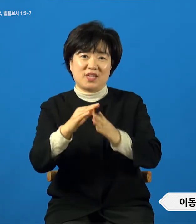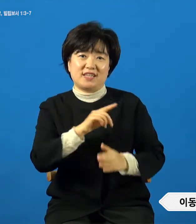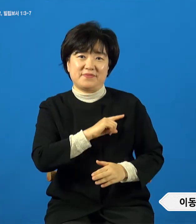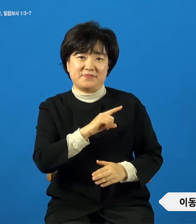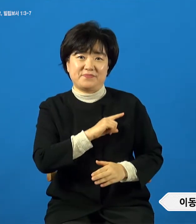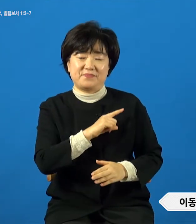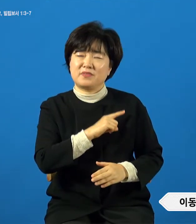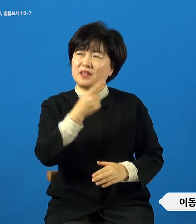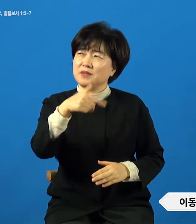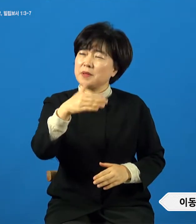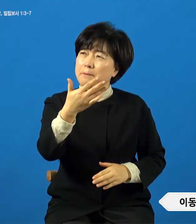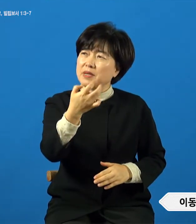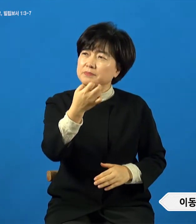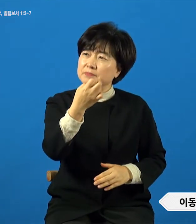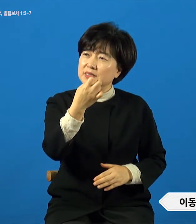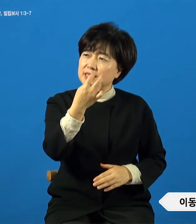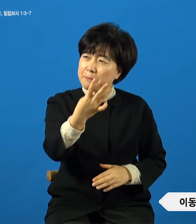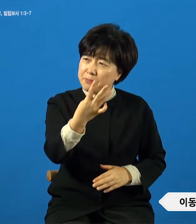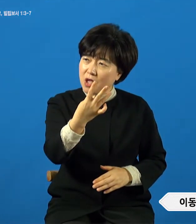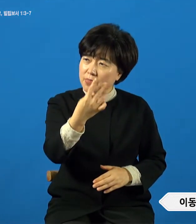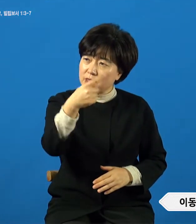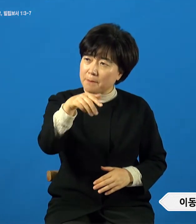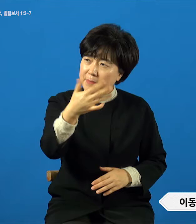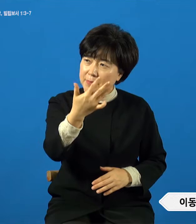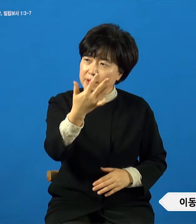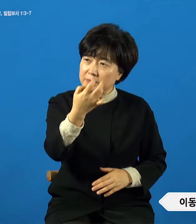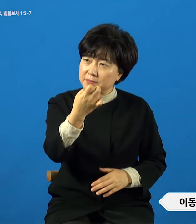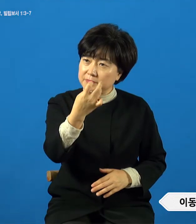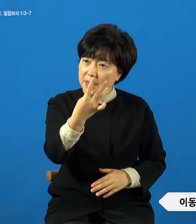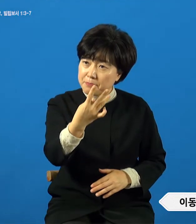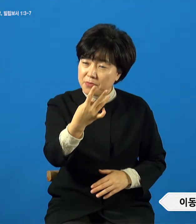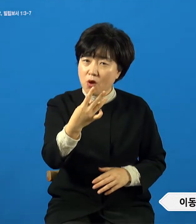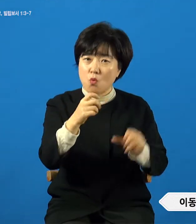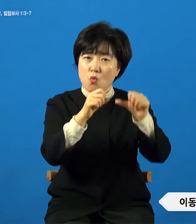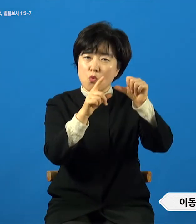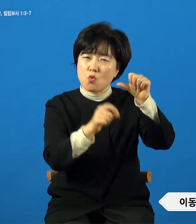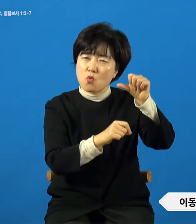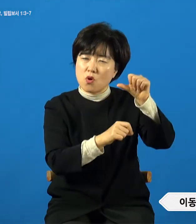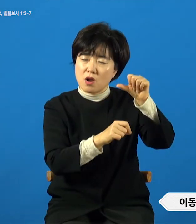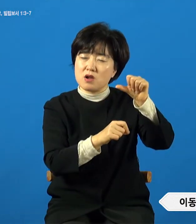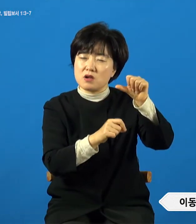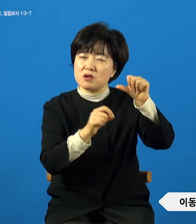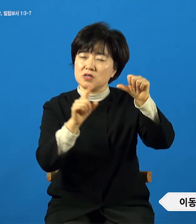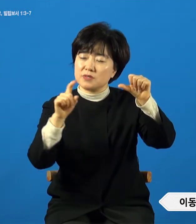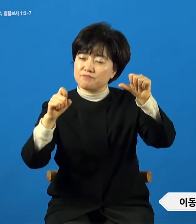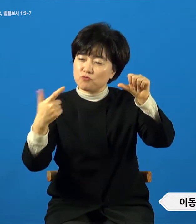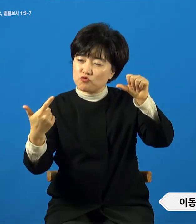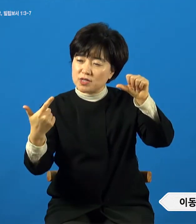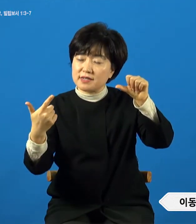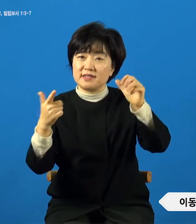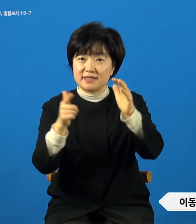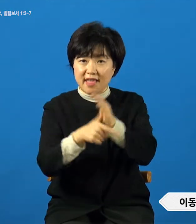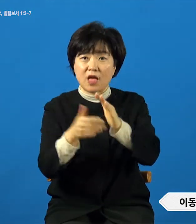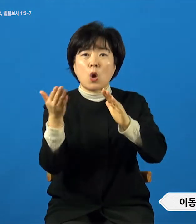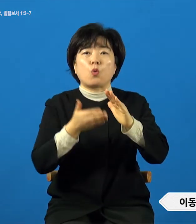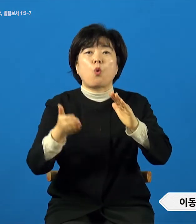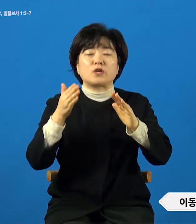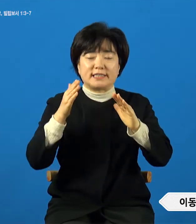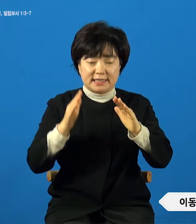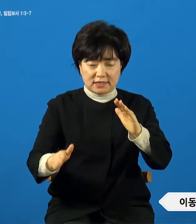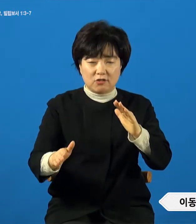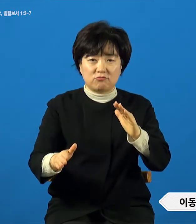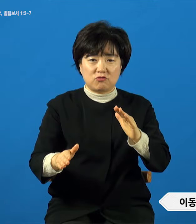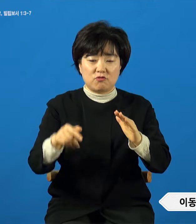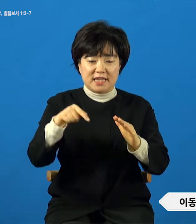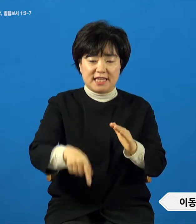1883년 혹은 84년설도 있습니다만 5월 16일경에 세워진 교회가 공식적으로 우리나라